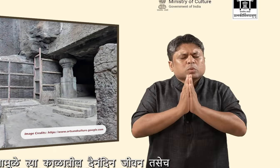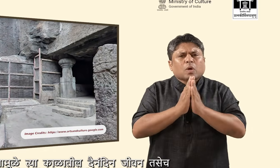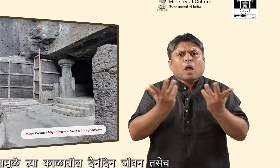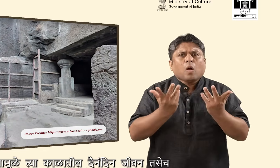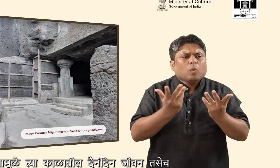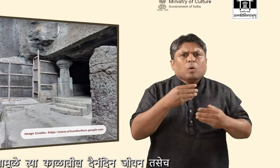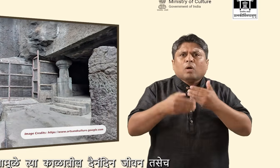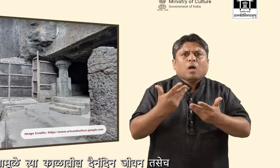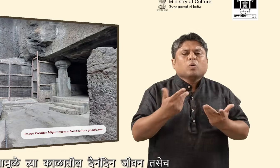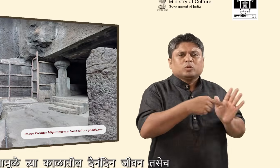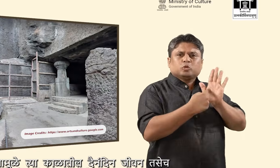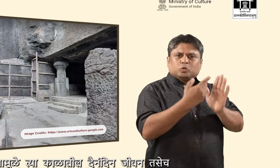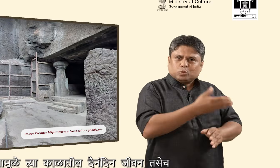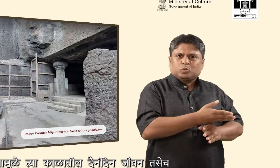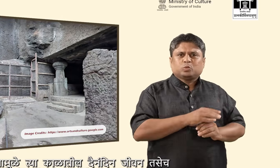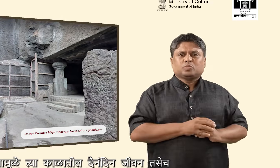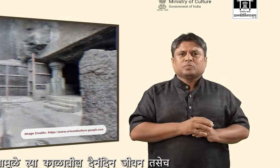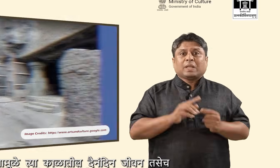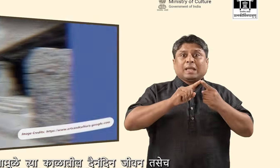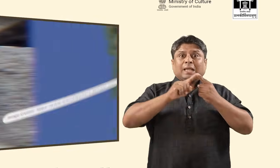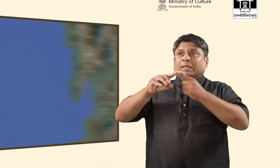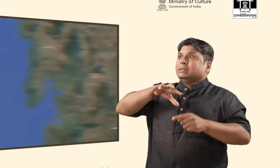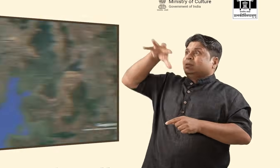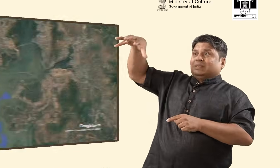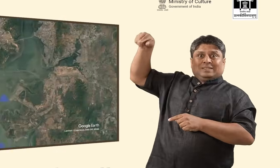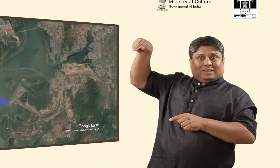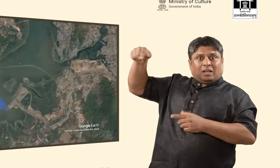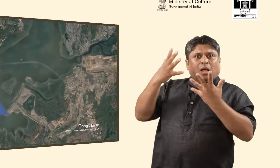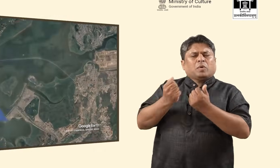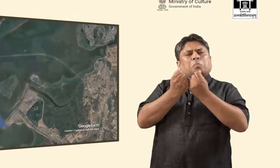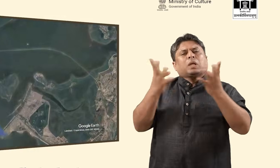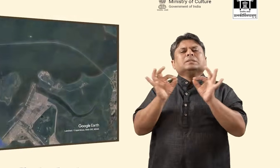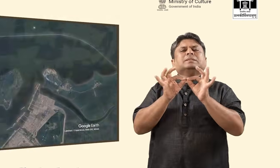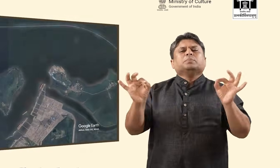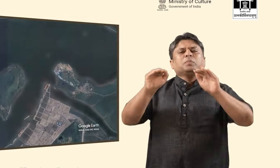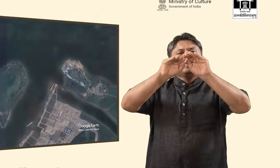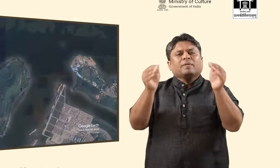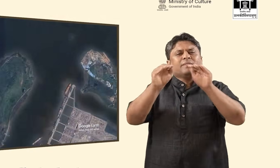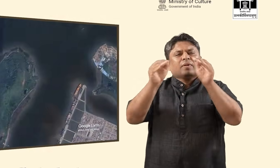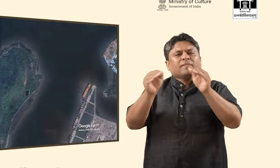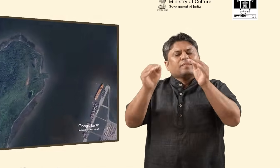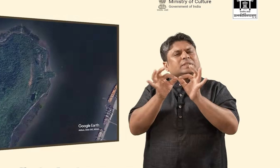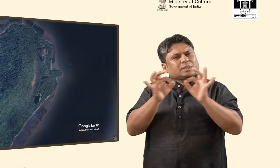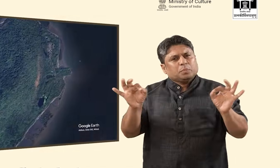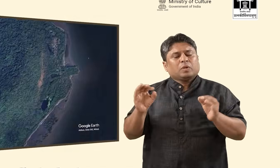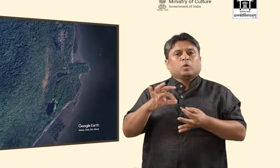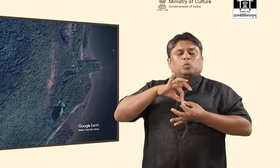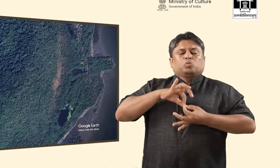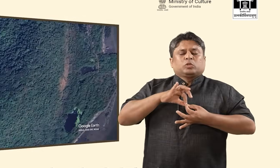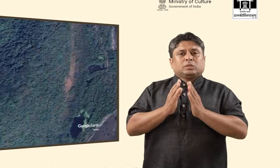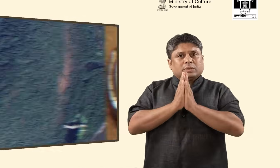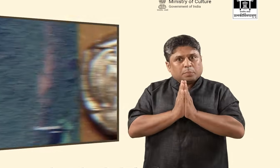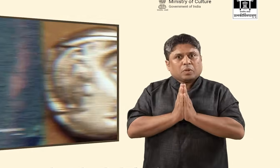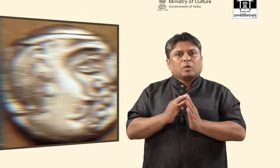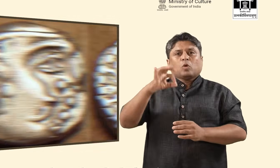तसेच नित्यकर्म आणि विधी कसे पार पडत असतील याची कल्पना येते. पूर्वेकडील टेकडीवर साध्या गुहा,